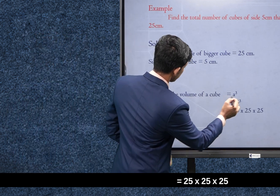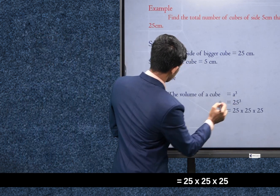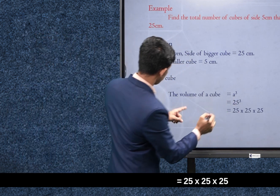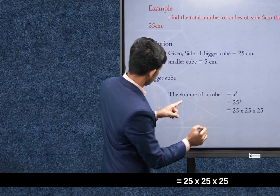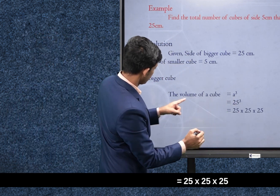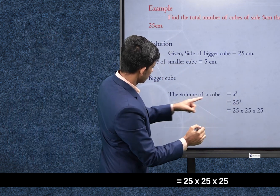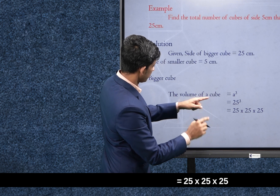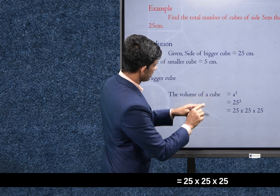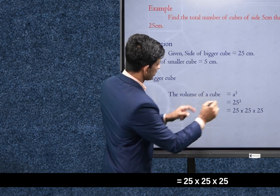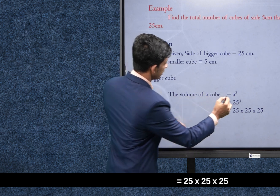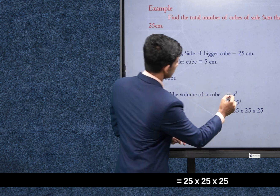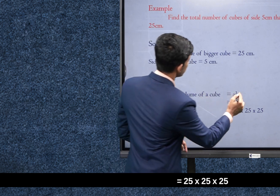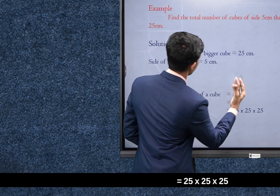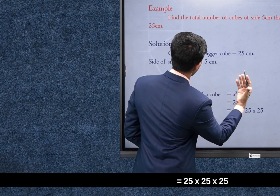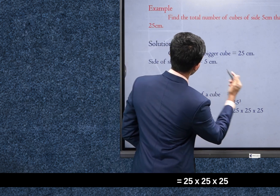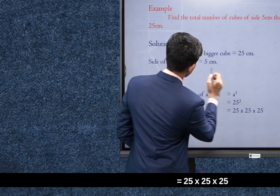× 25 × 25.